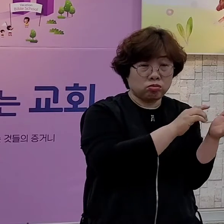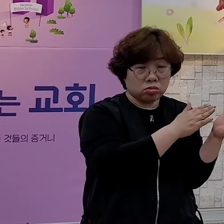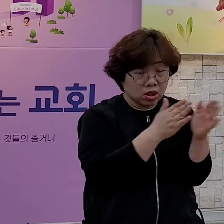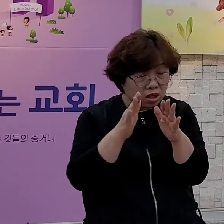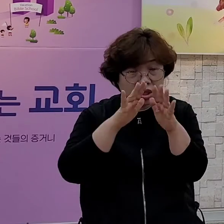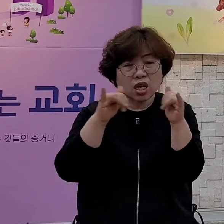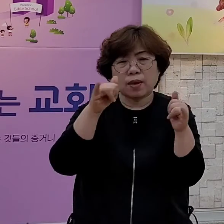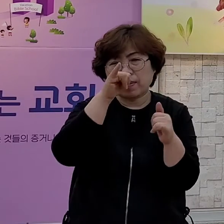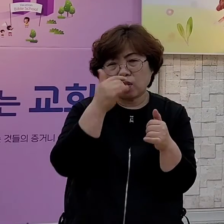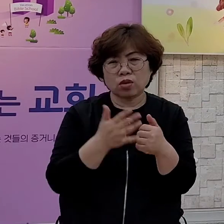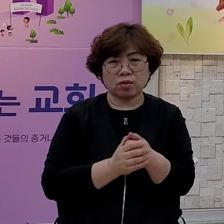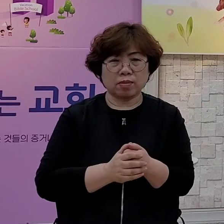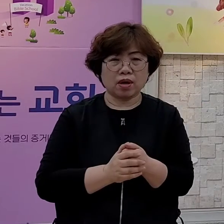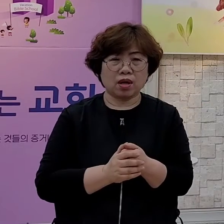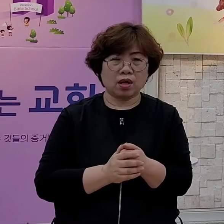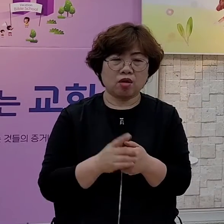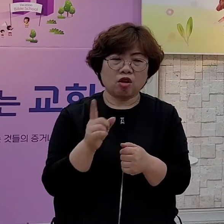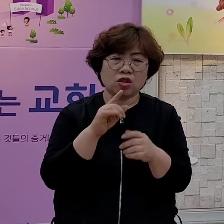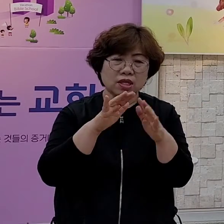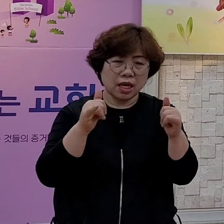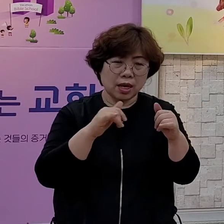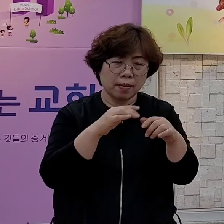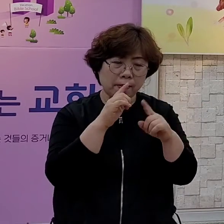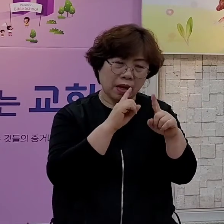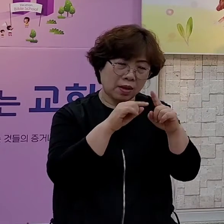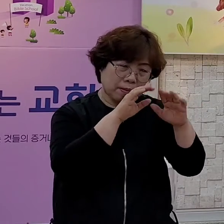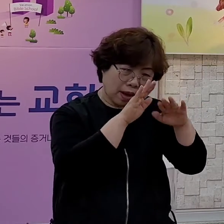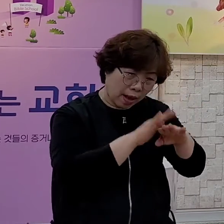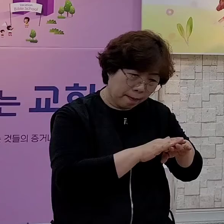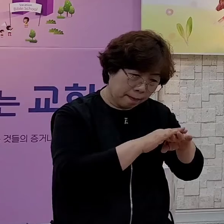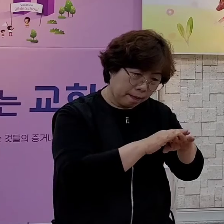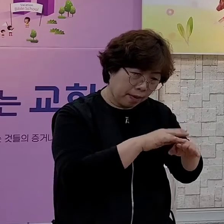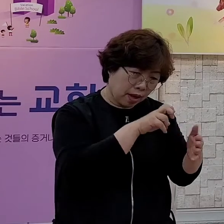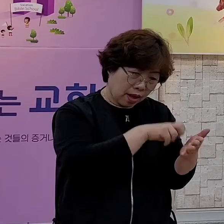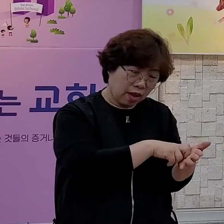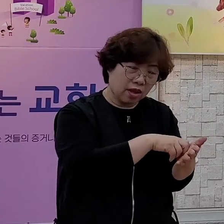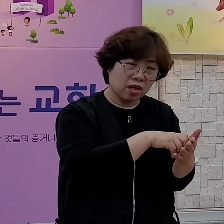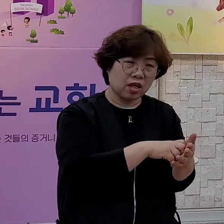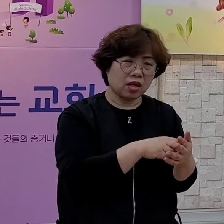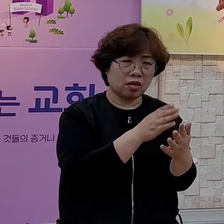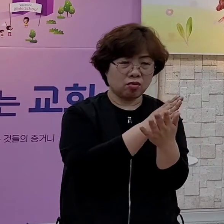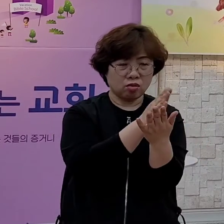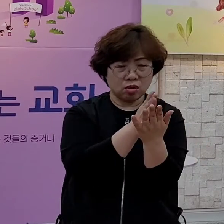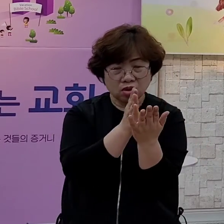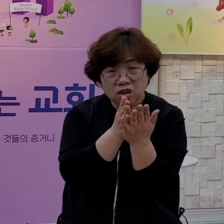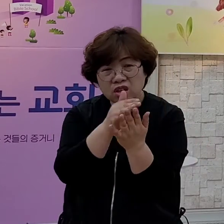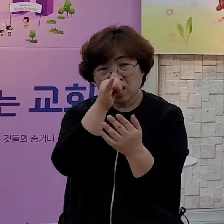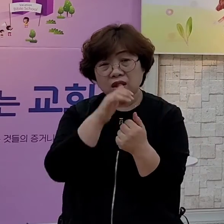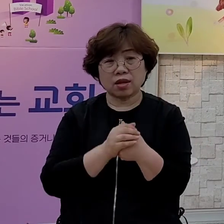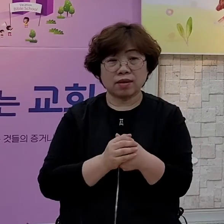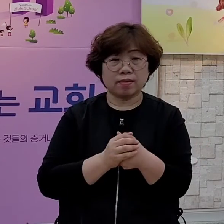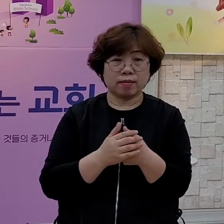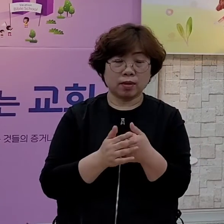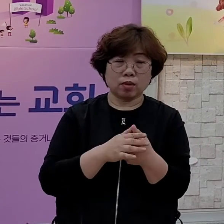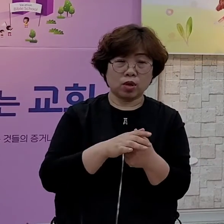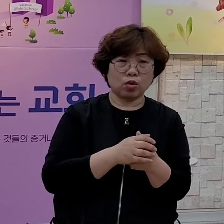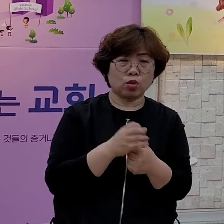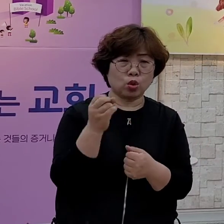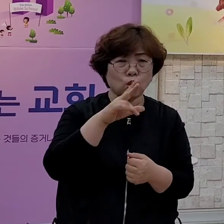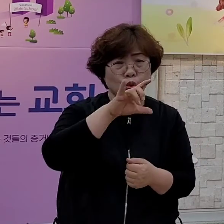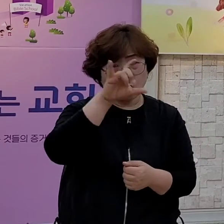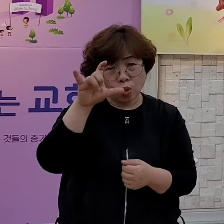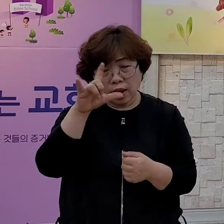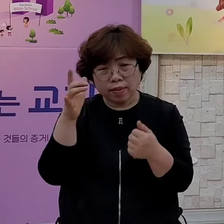분도 있습니다. 예전에는 내가 그렇게 잘 살다가 요즘은 또 그렇지 못한 분도 있어요. 아니면 이 코로나를 맞이하여서 예전에 그렇게